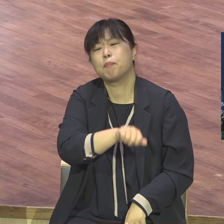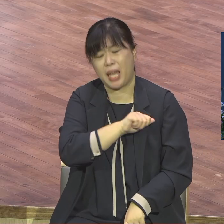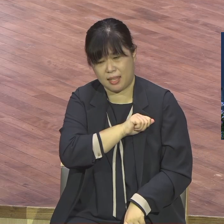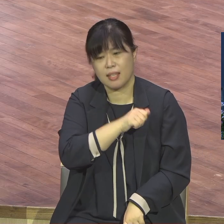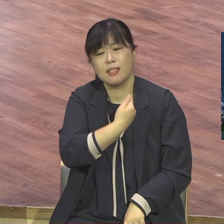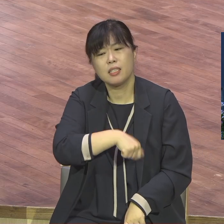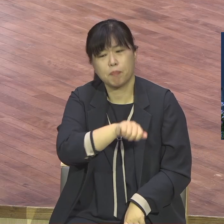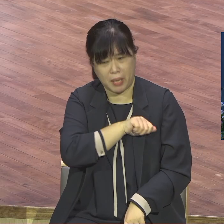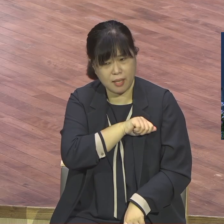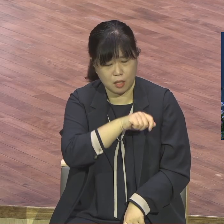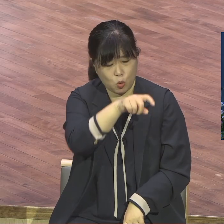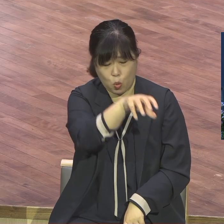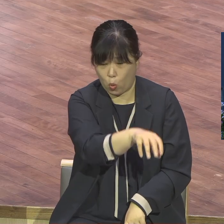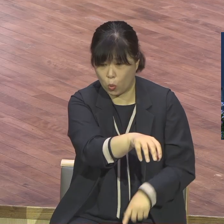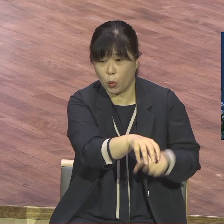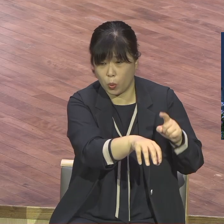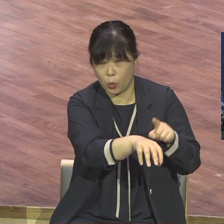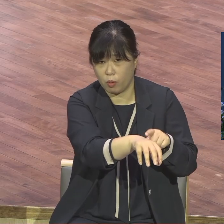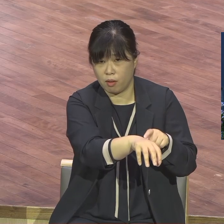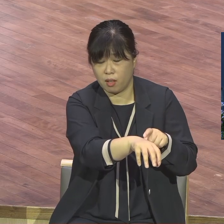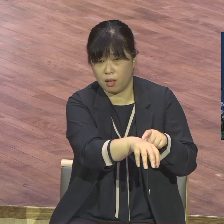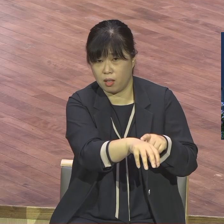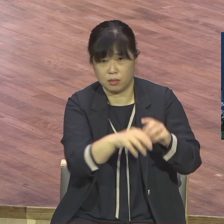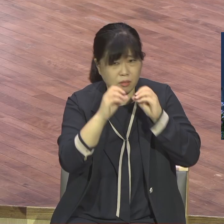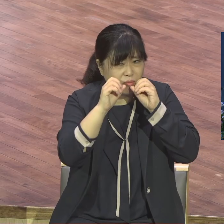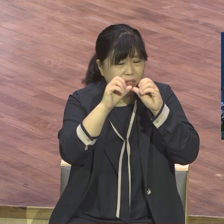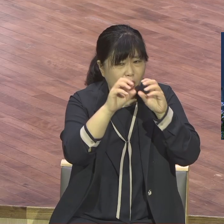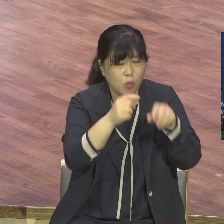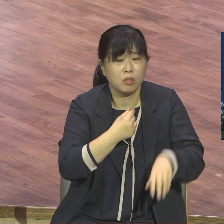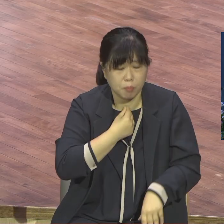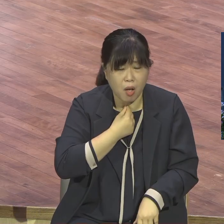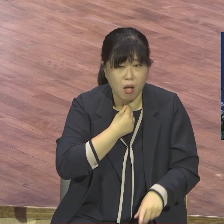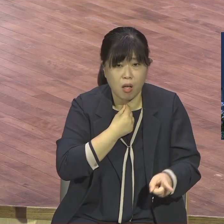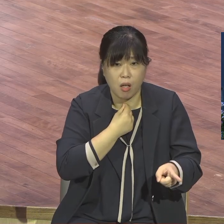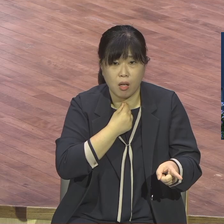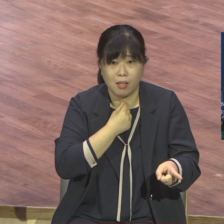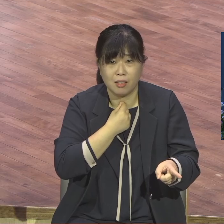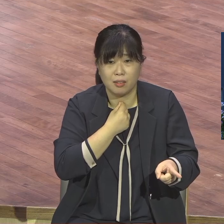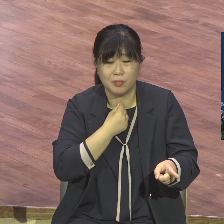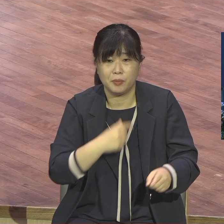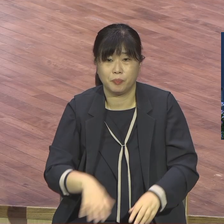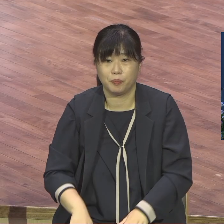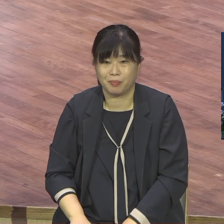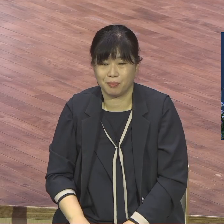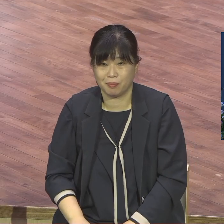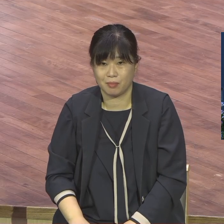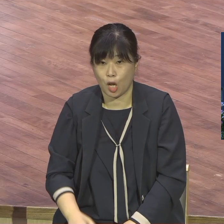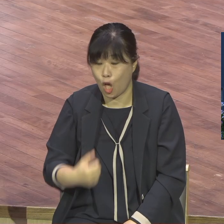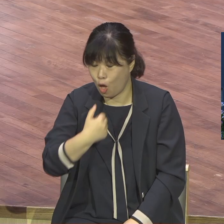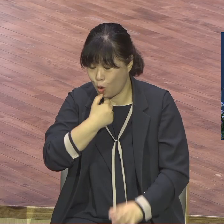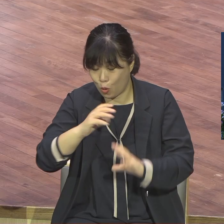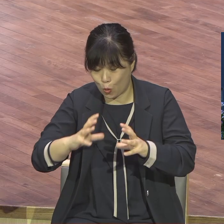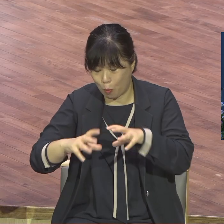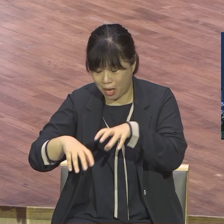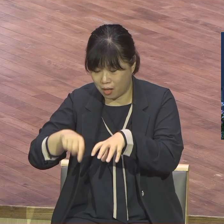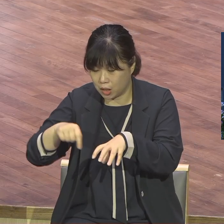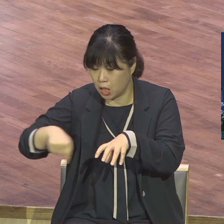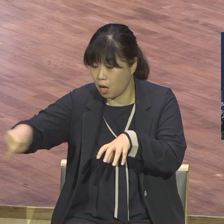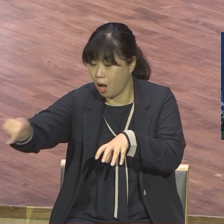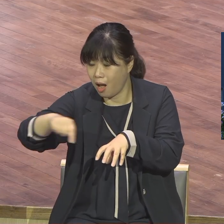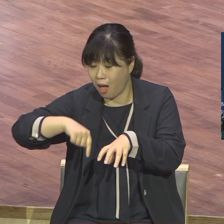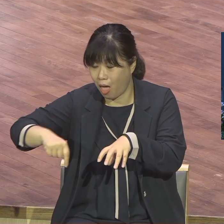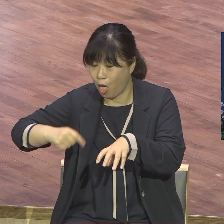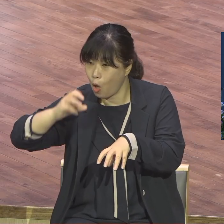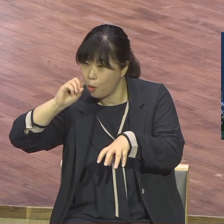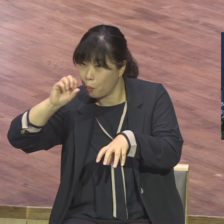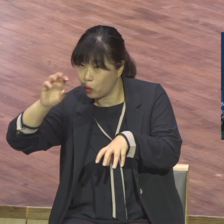그 언급을 한 것은 로마 제국 동편 복음화를 위해서 로마 교회가